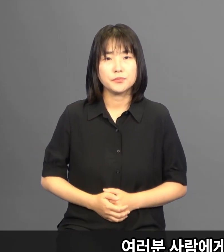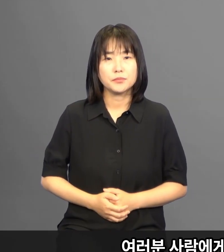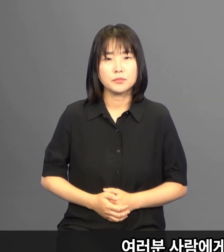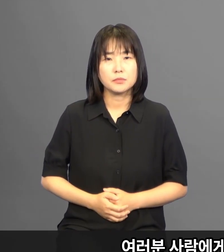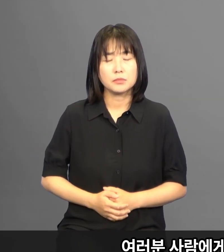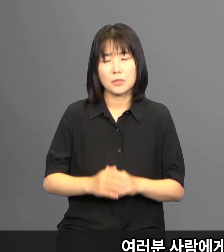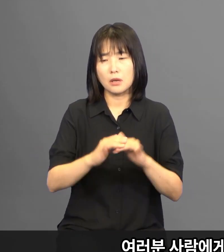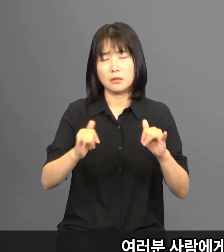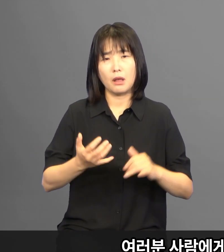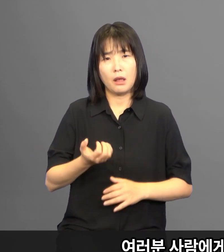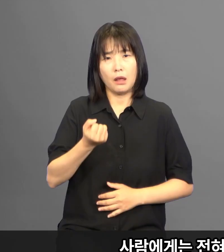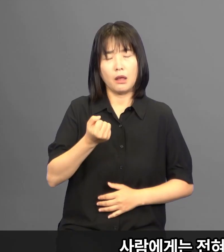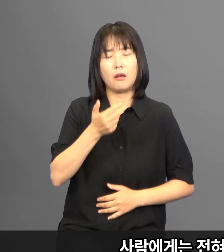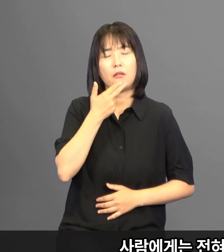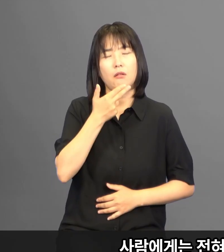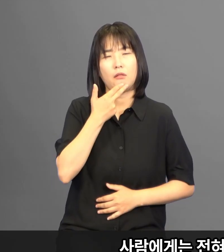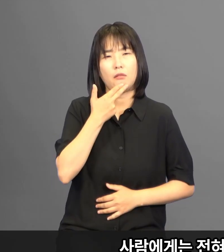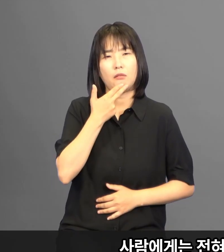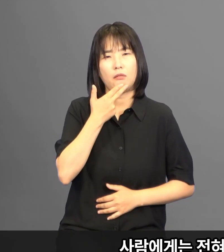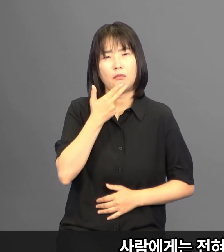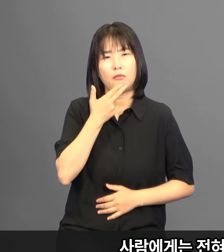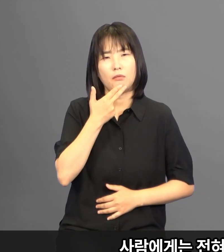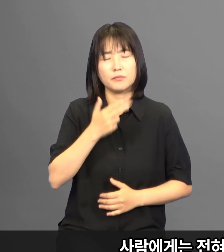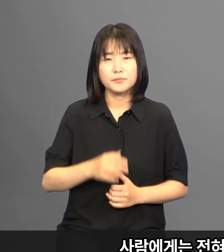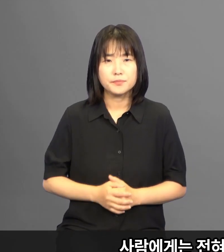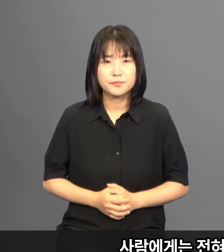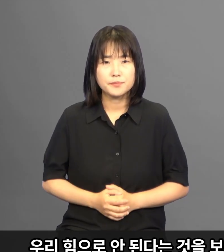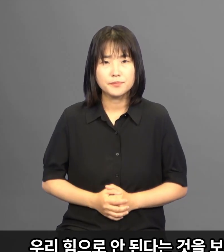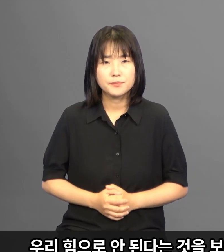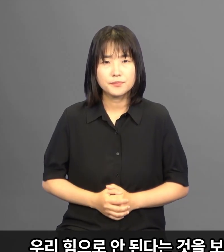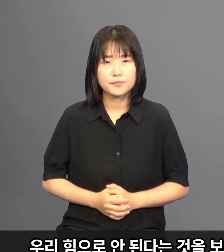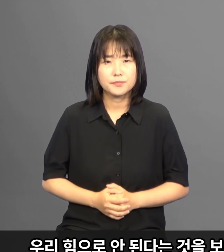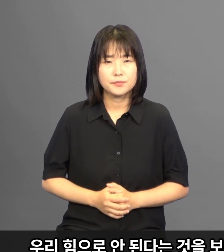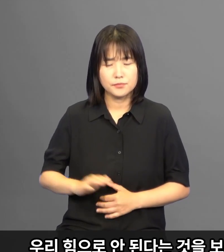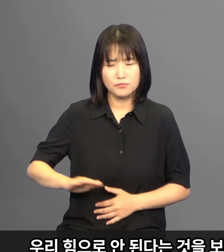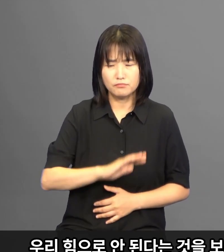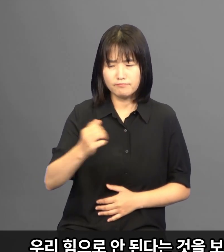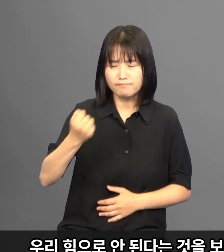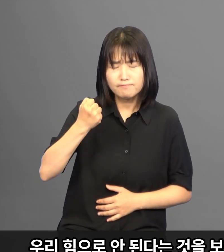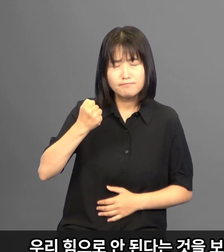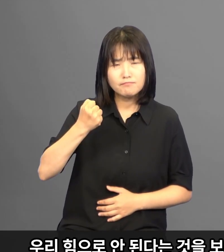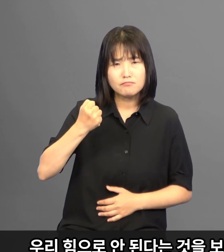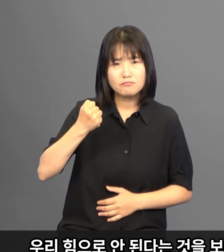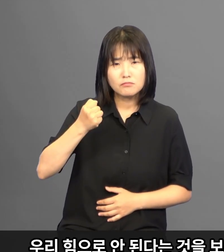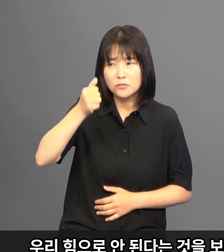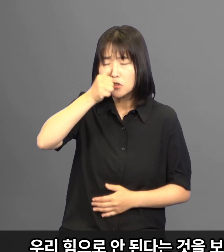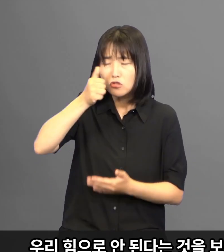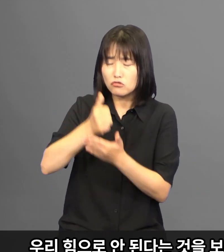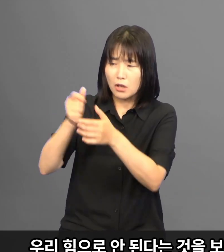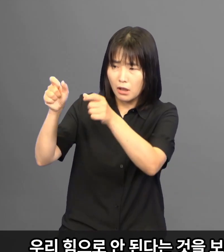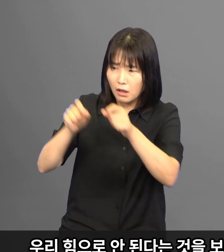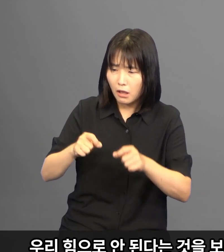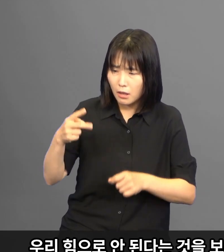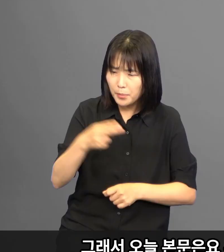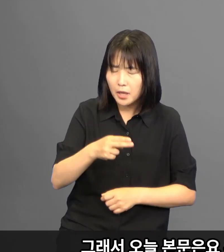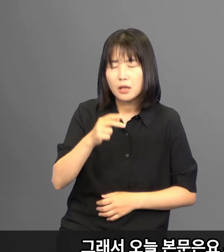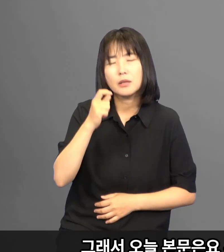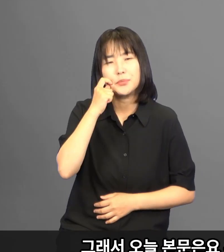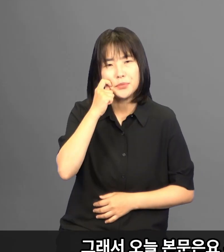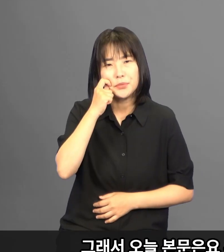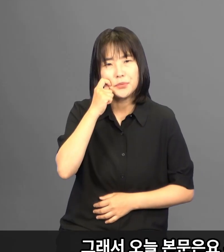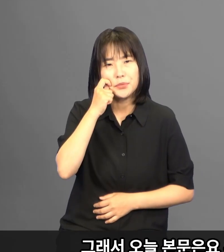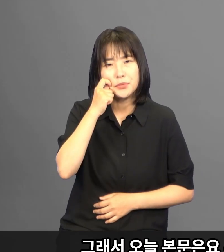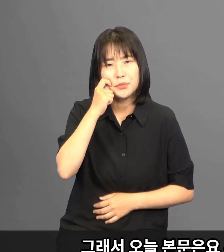사람에게는 전혀 없다는 겁니다. 사람에게는 전혀 있을 수 없다는 거예요. 우리 힘으로 안 된다는 것을 보여주는 것이 오늘 본문의 말씀입니다. 그래서